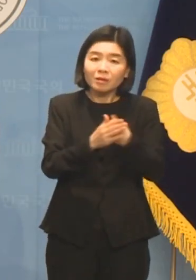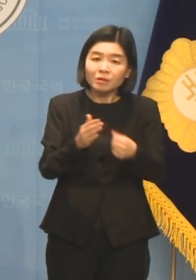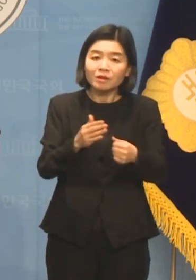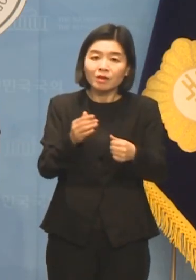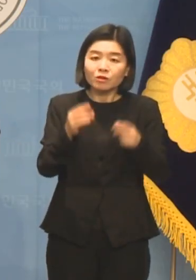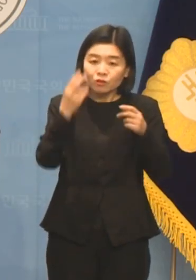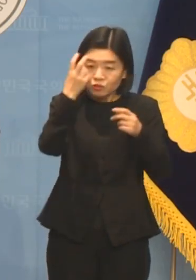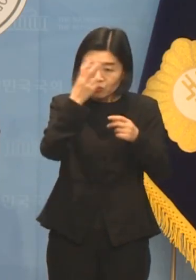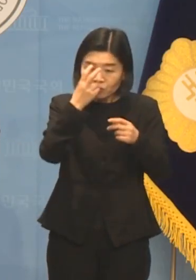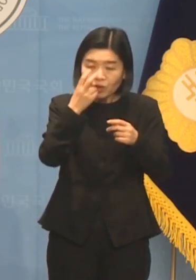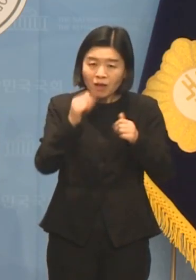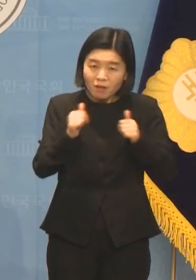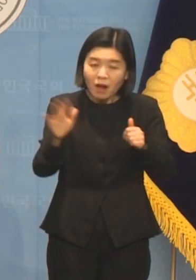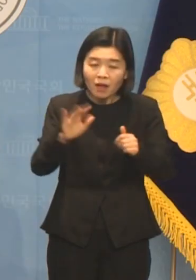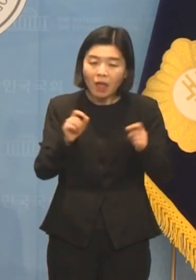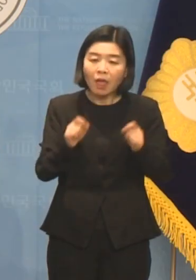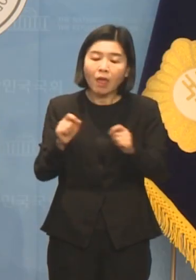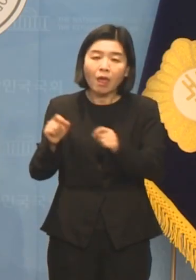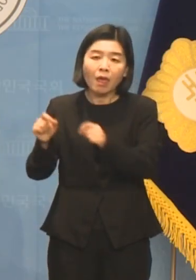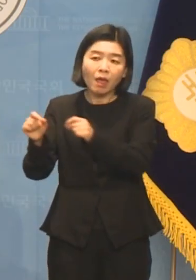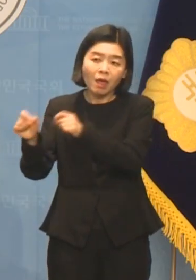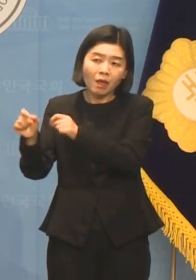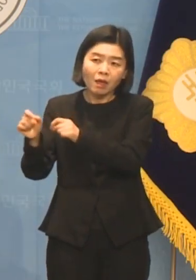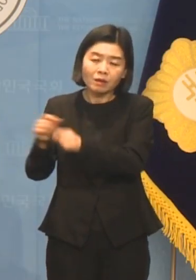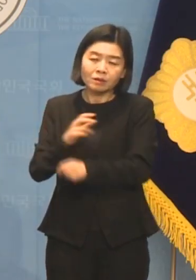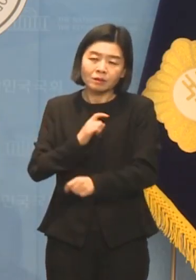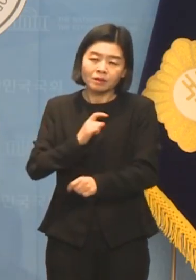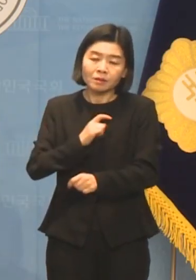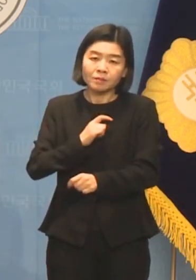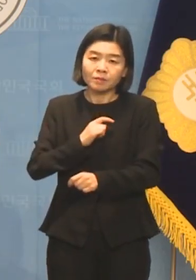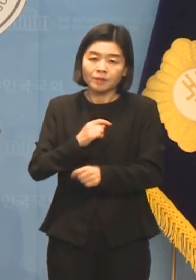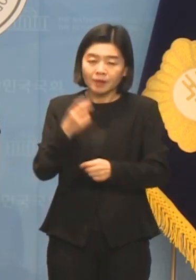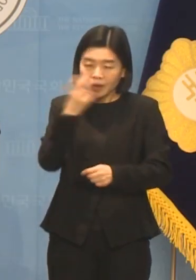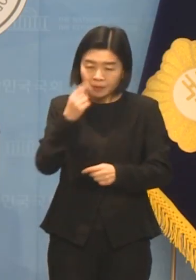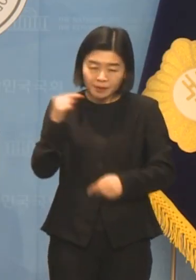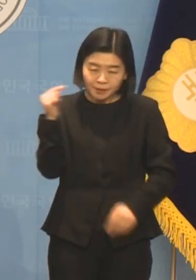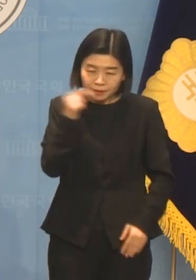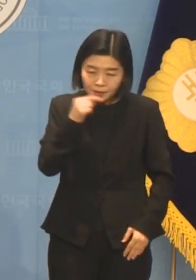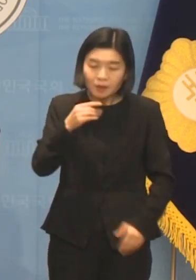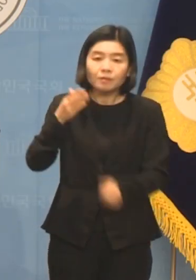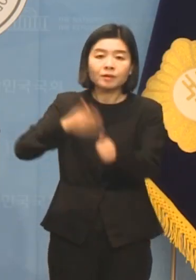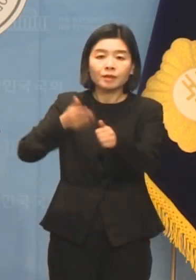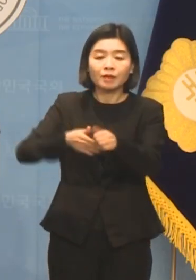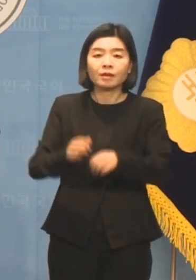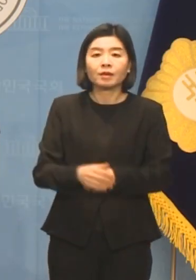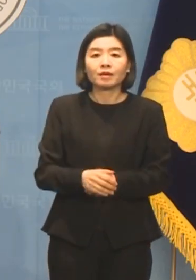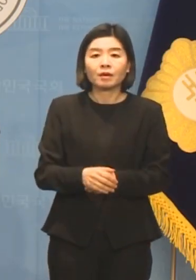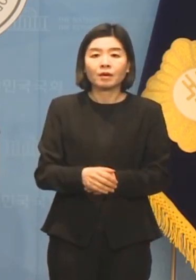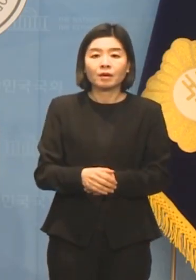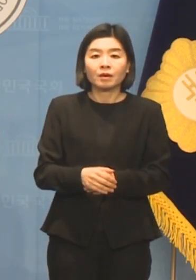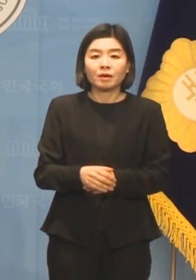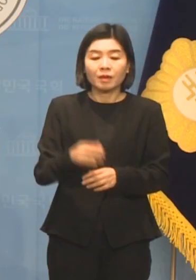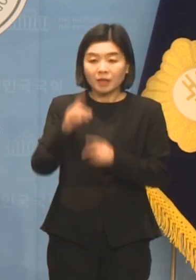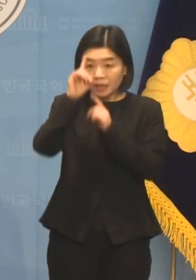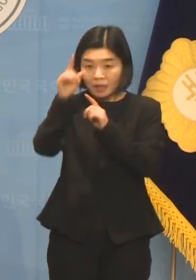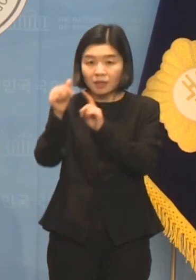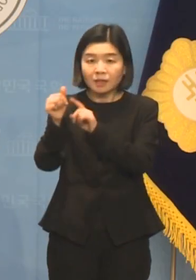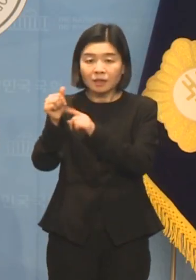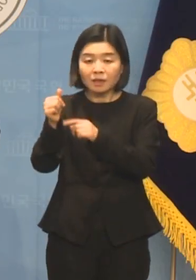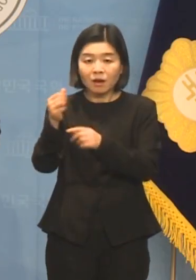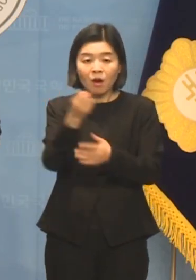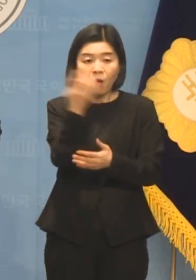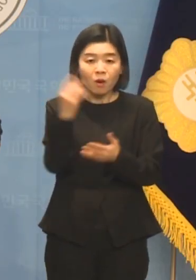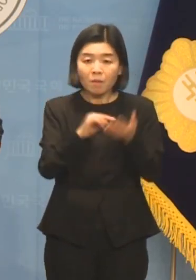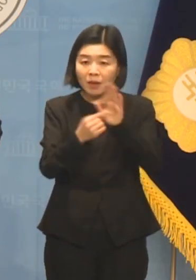것입니까? 철저한 감찰이 필요합니다. 언론에 보도되기 전까지 아들의 입건 사실을